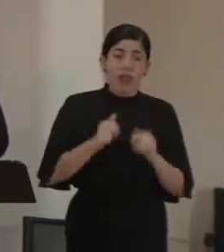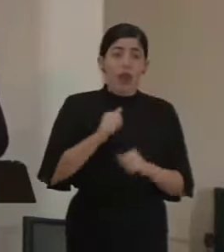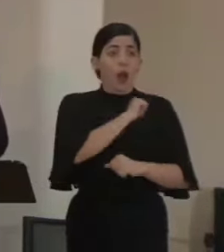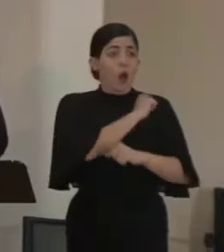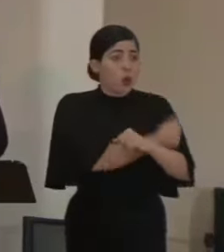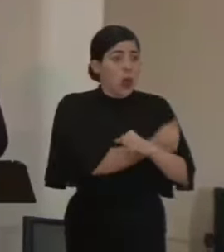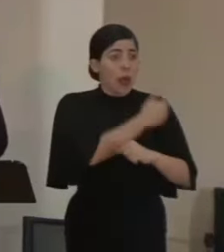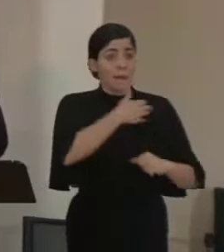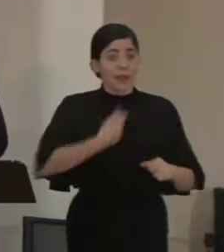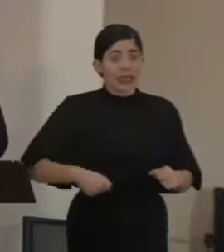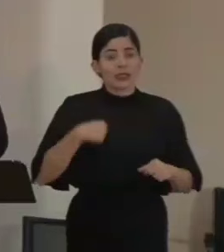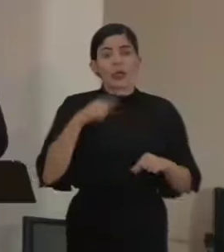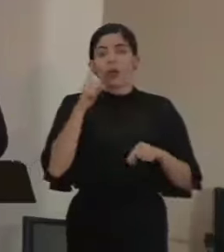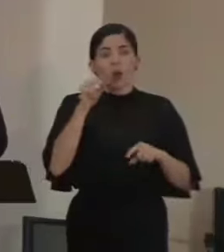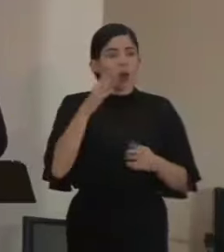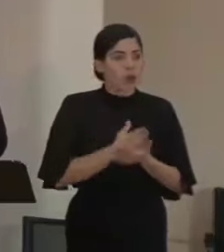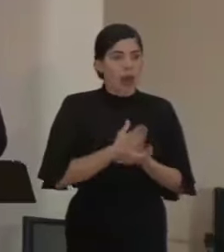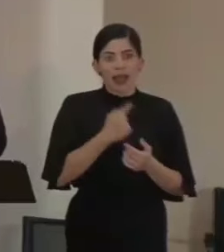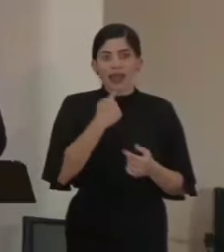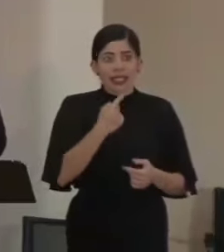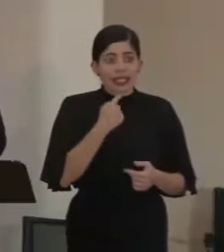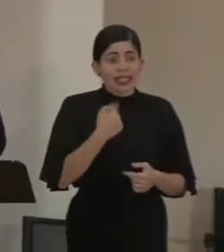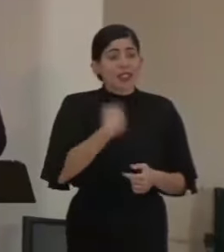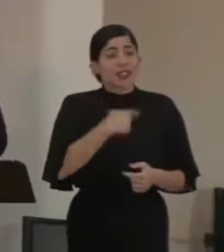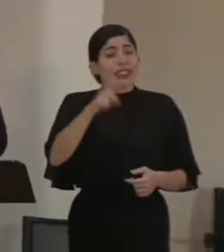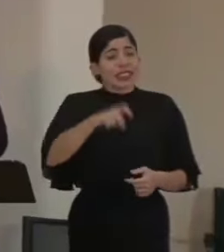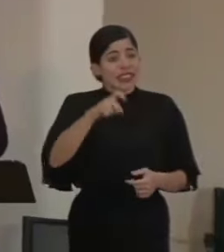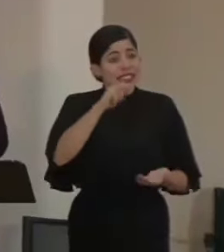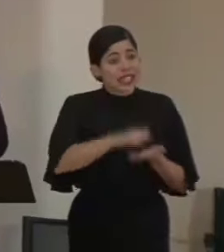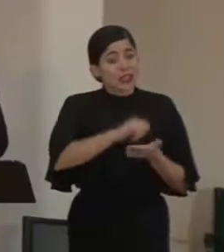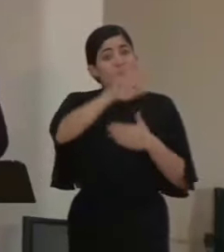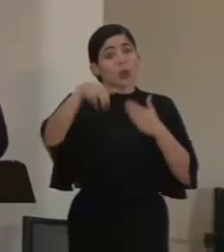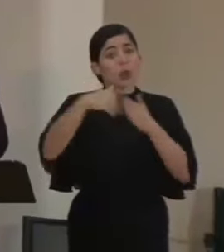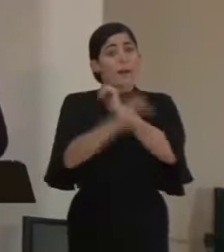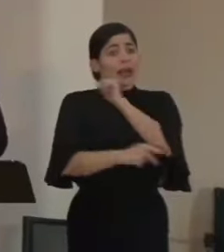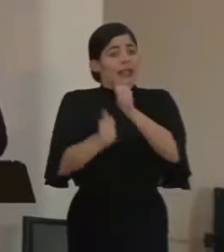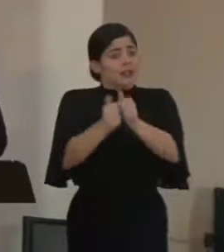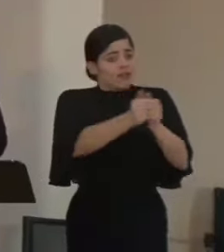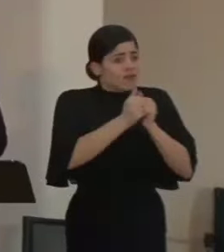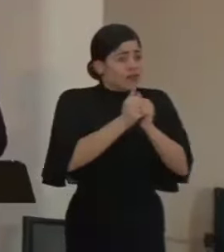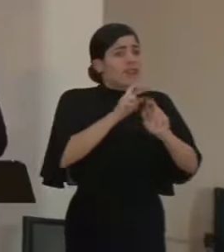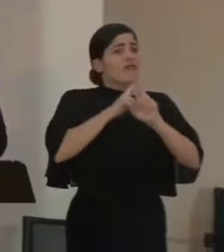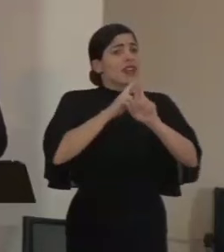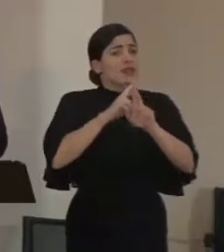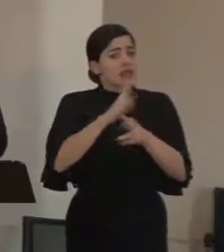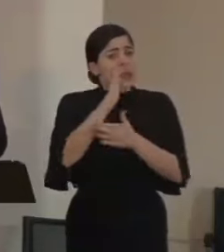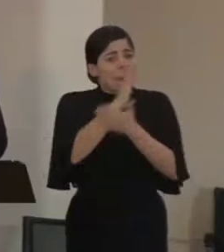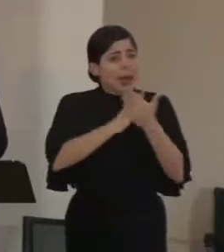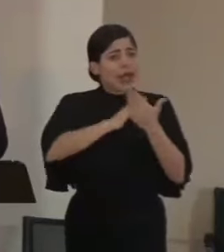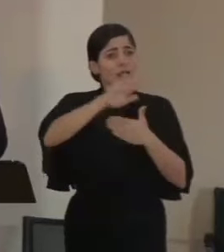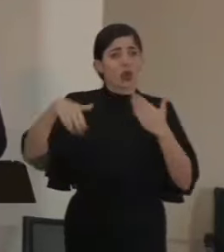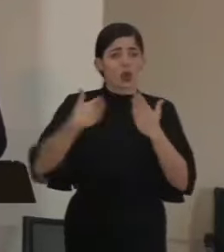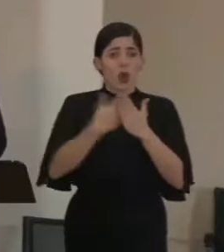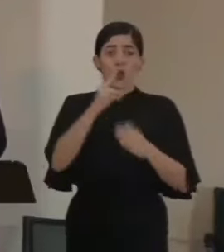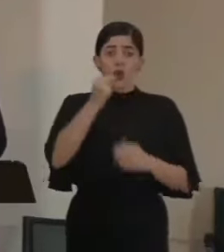el presidente, no podemos cansar de decirlo porque eso es lo que ocupamos, que nos unamos como país, una respuesta de todos y todas, no